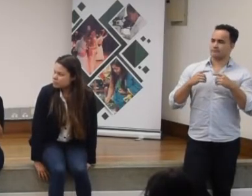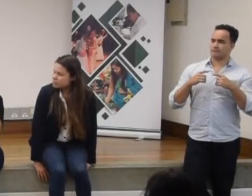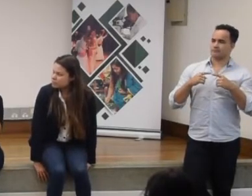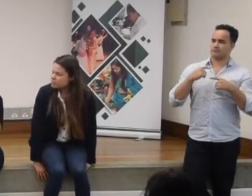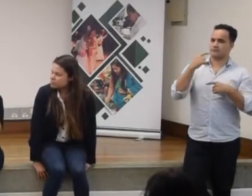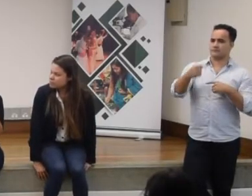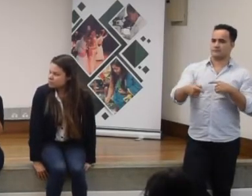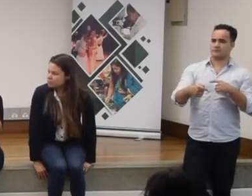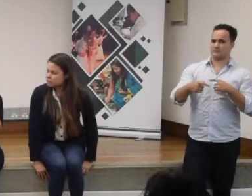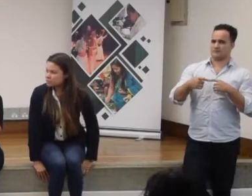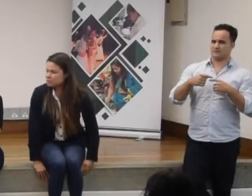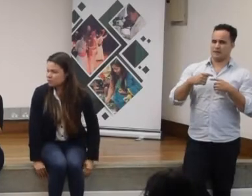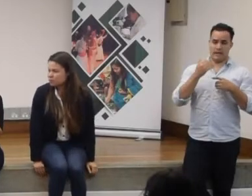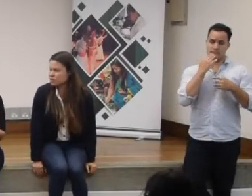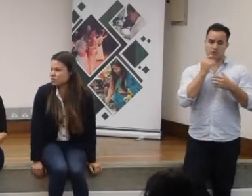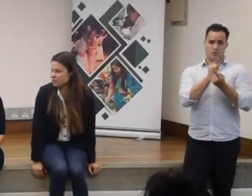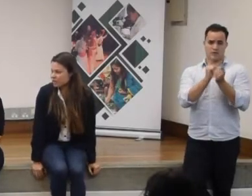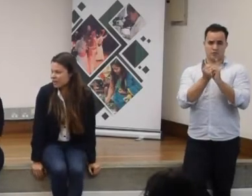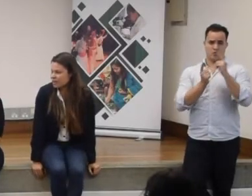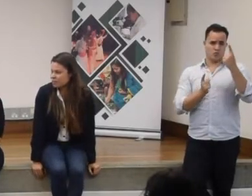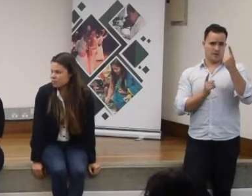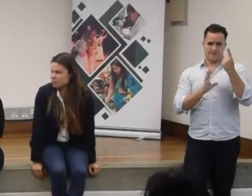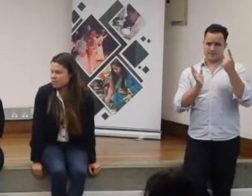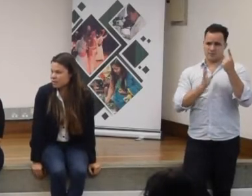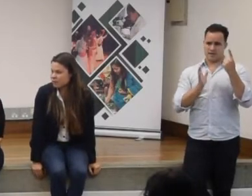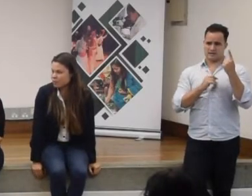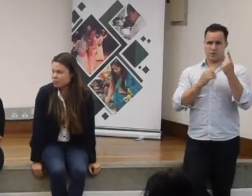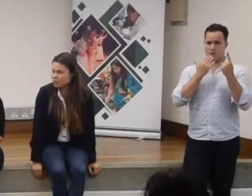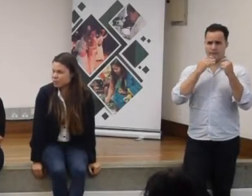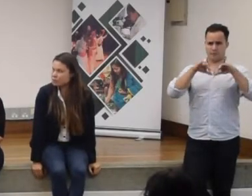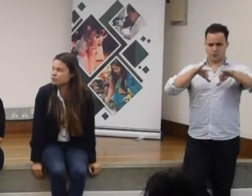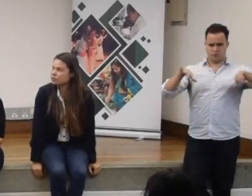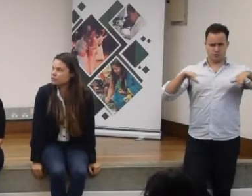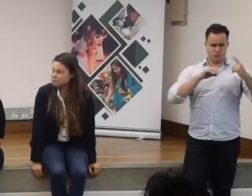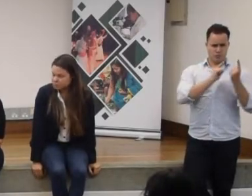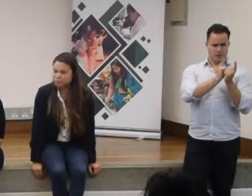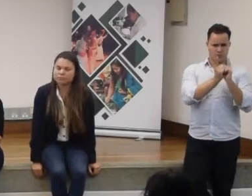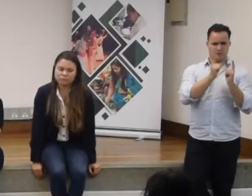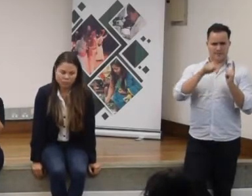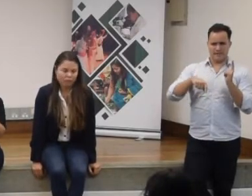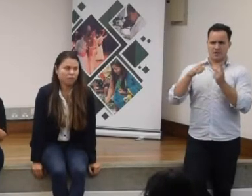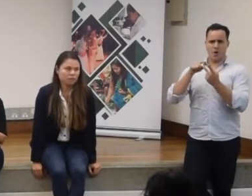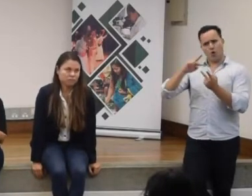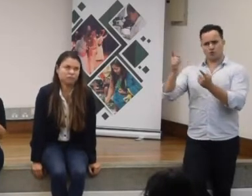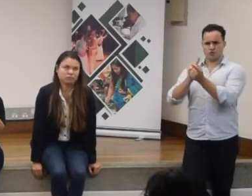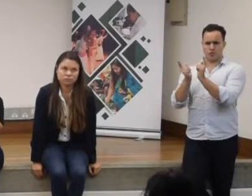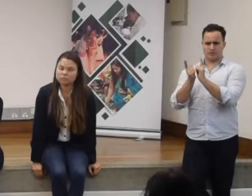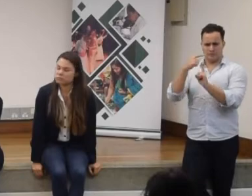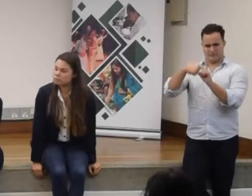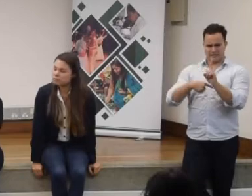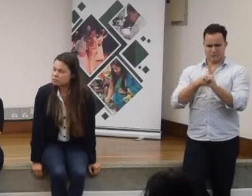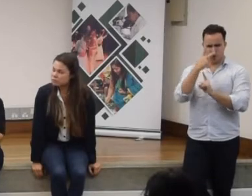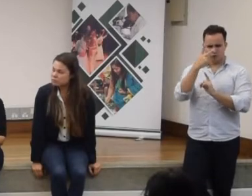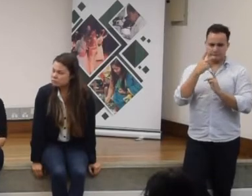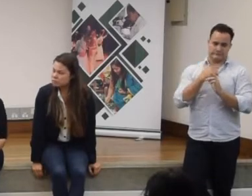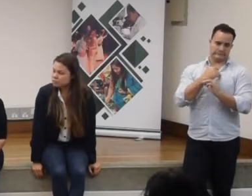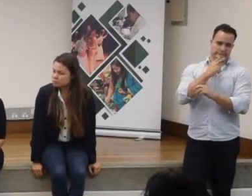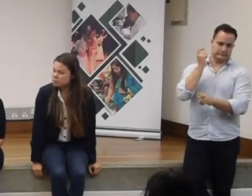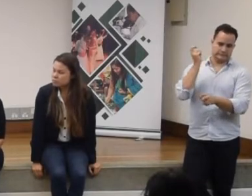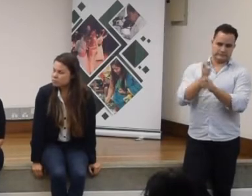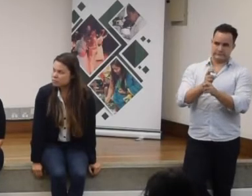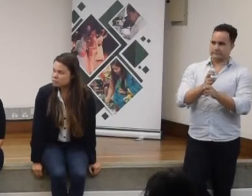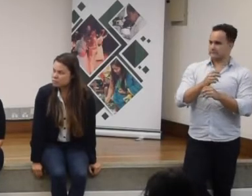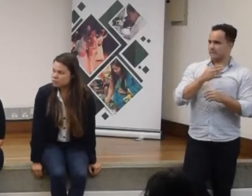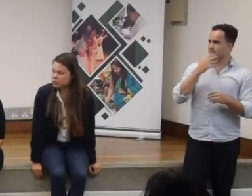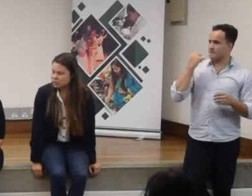Yo pienso que con uno cada 15 y más bien se va, en el cronograma precisamos que vamos a